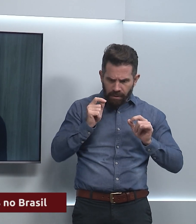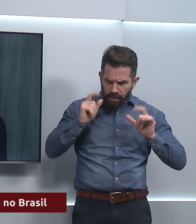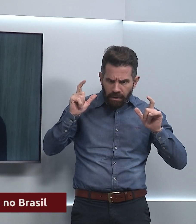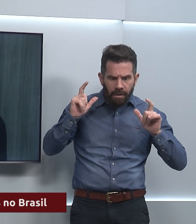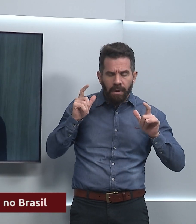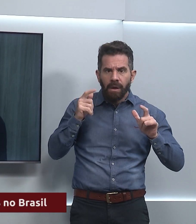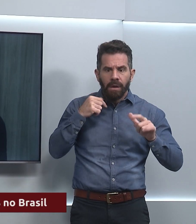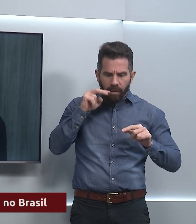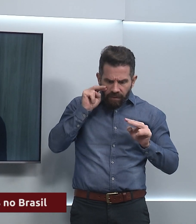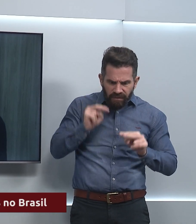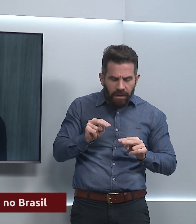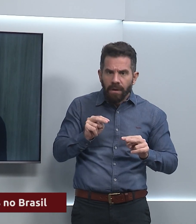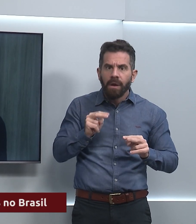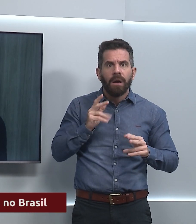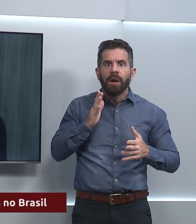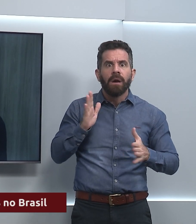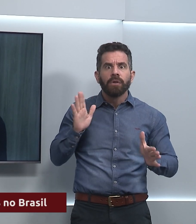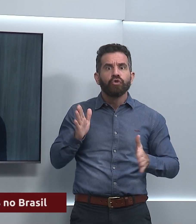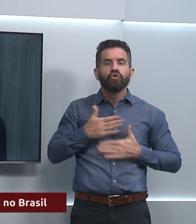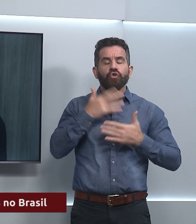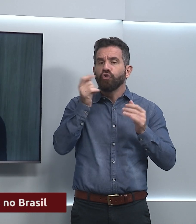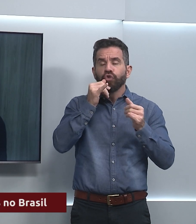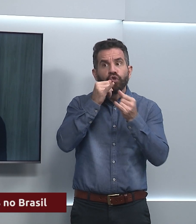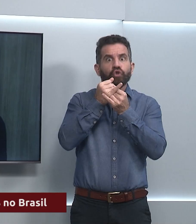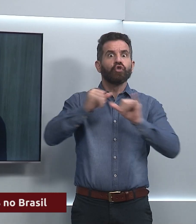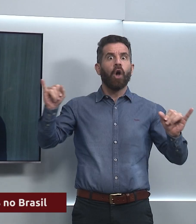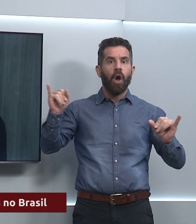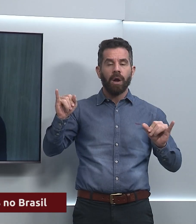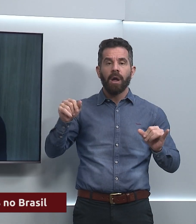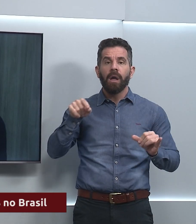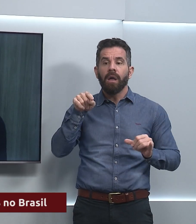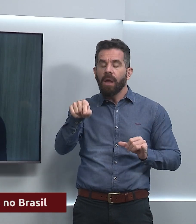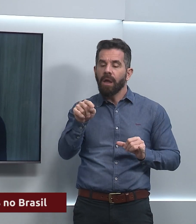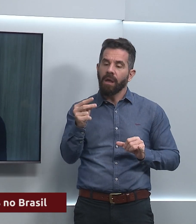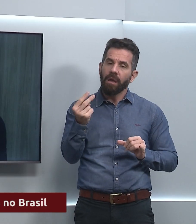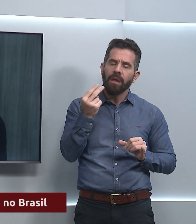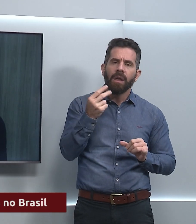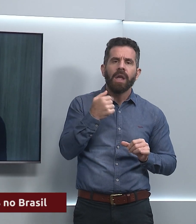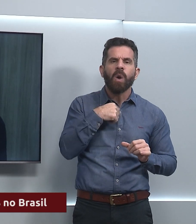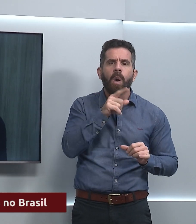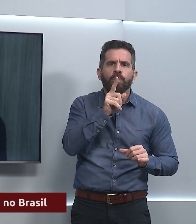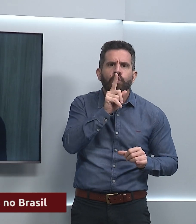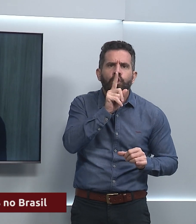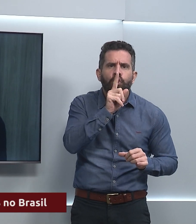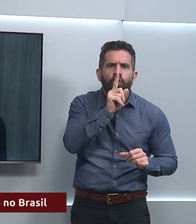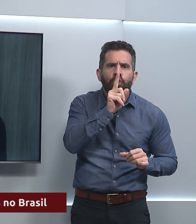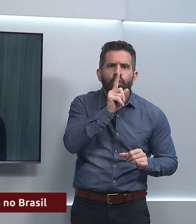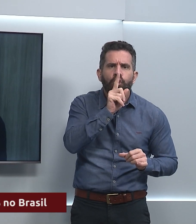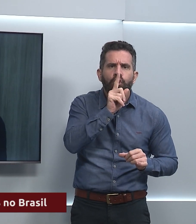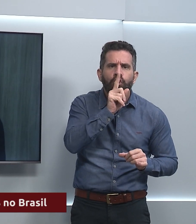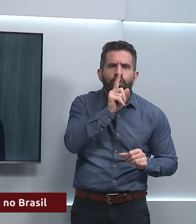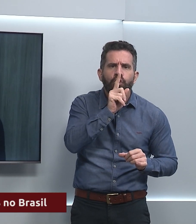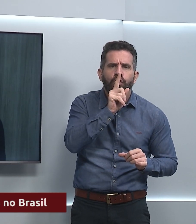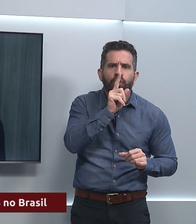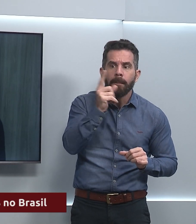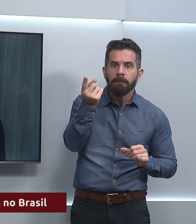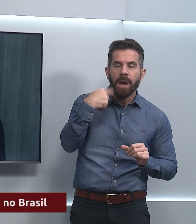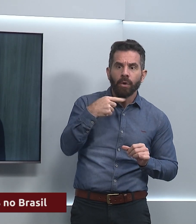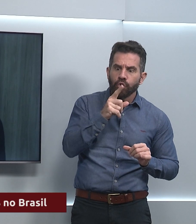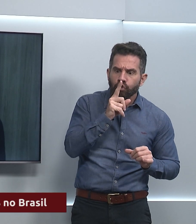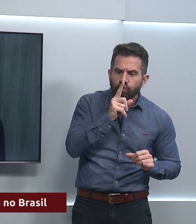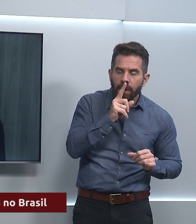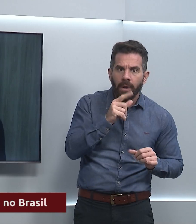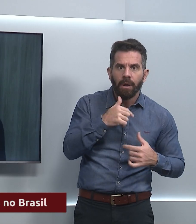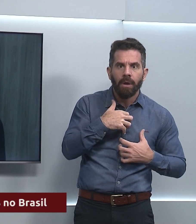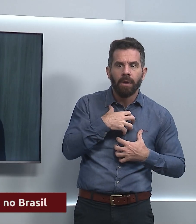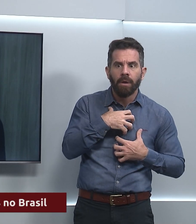aquela cena. E aí ele fez a expressão, né, que era para eu ficar em silêncio, que não era para chamar ninguém. Quando eu achei que eu